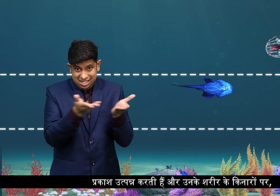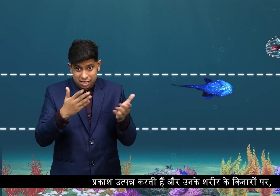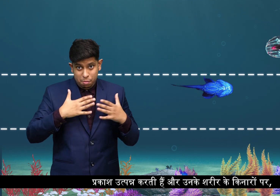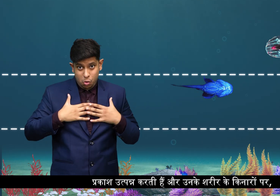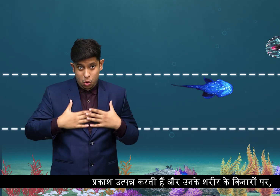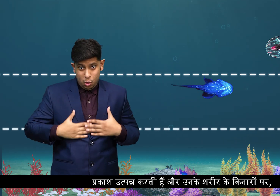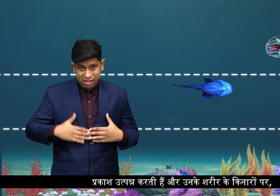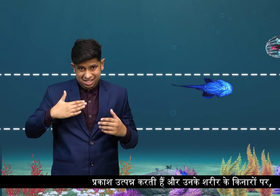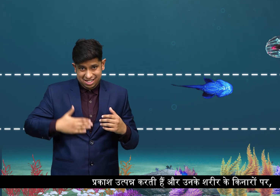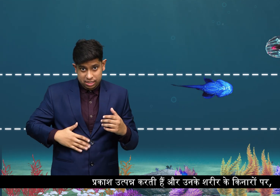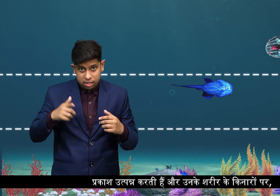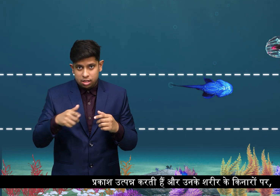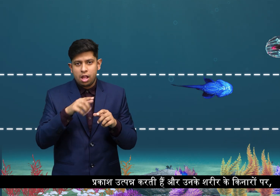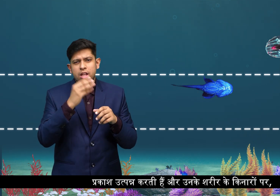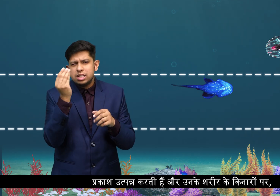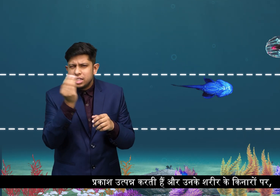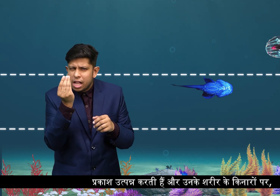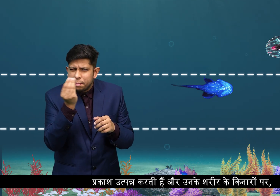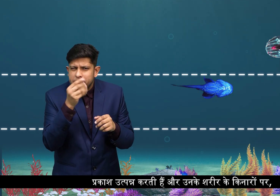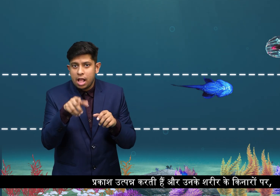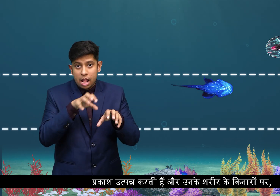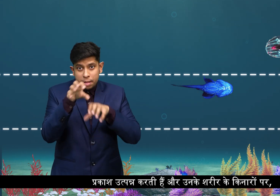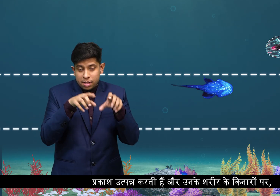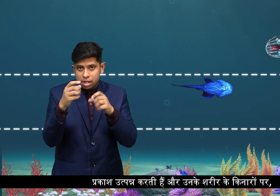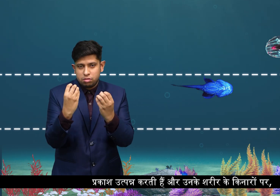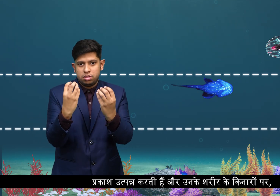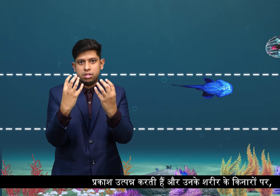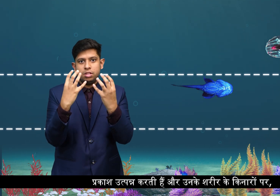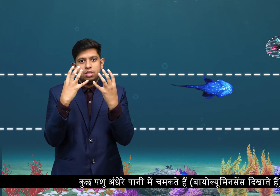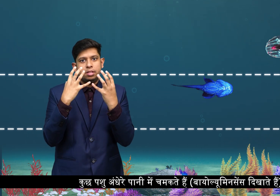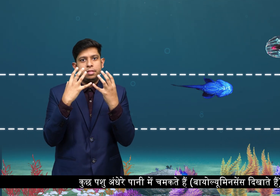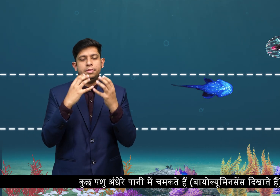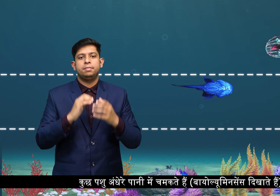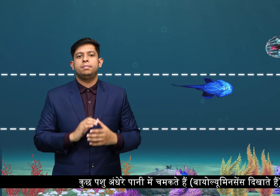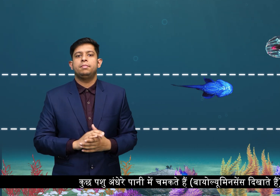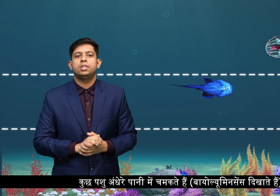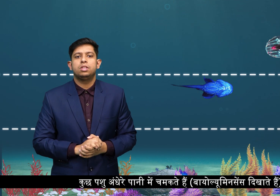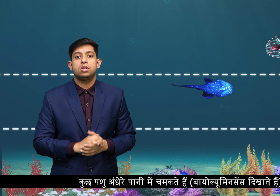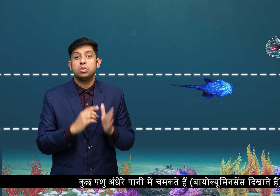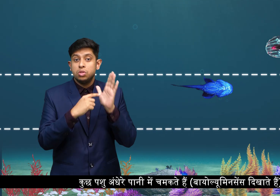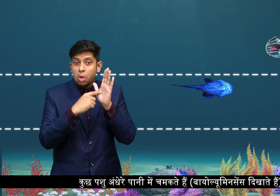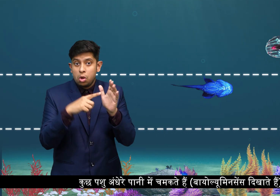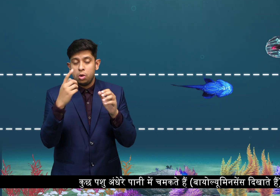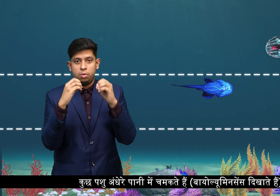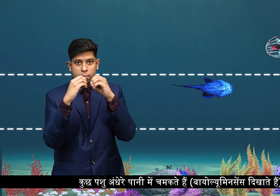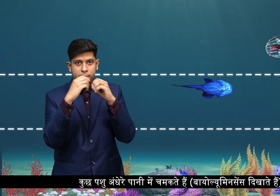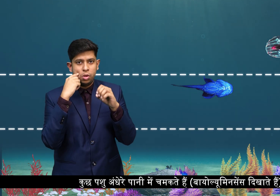प्रकाश उत्पन्न करती है। और उनके शरीर के किनारों पर कुछ पशु अंधेरे पानी में चमकते हैं,